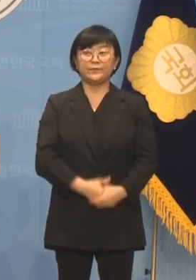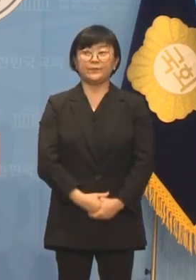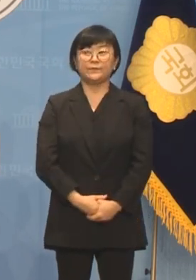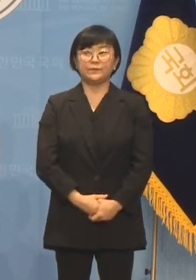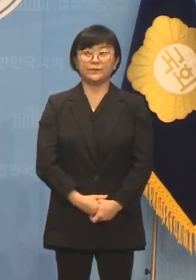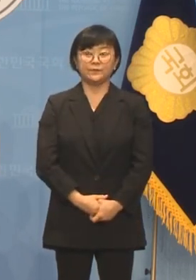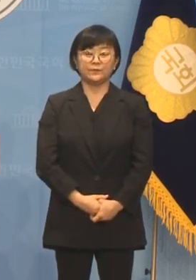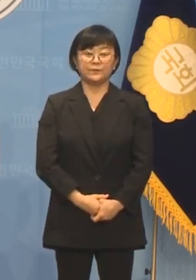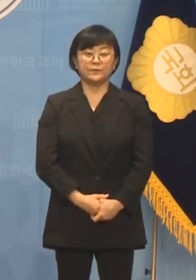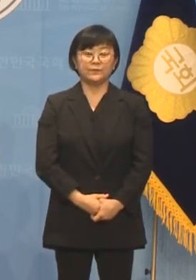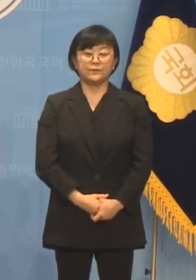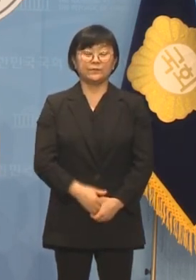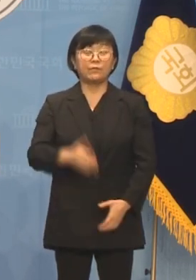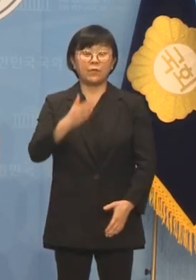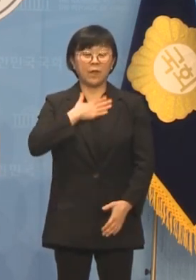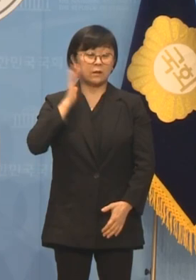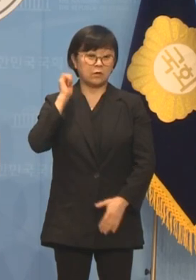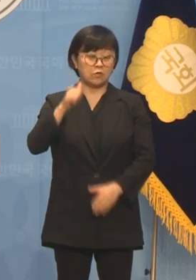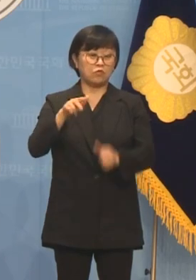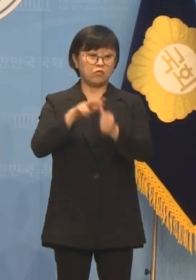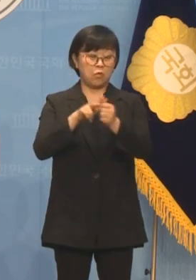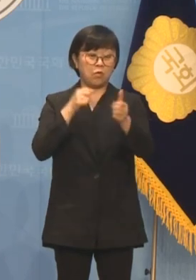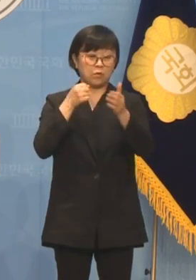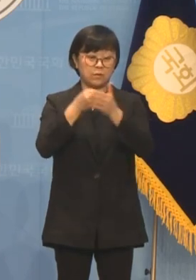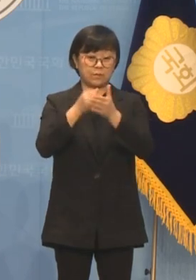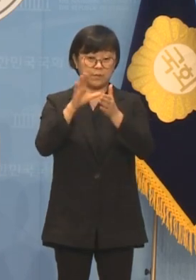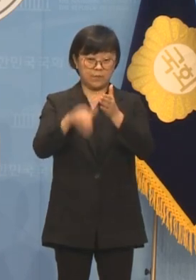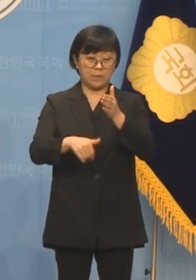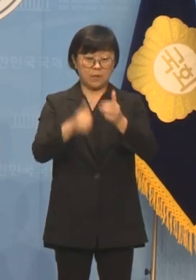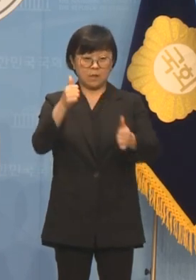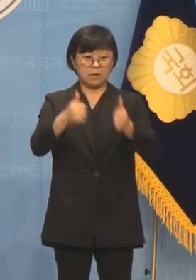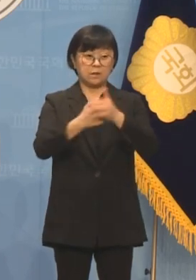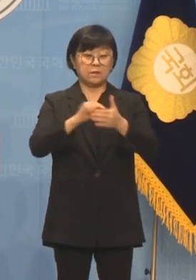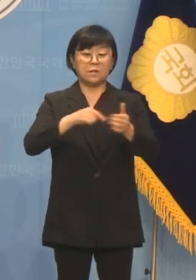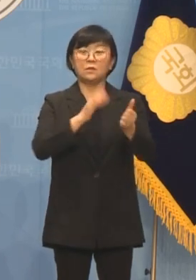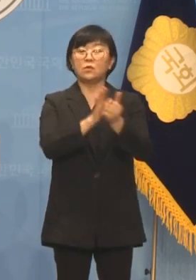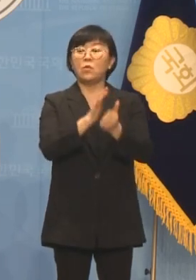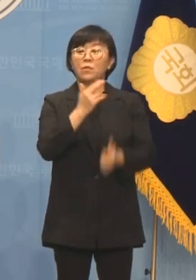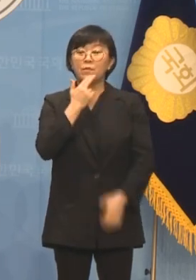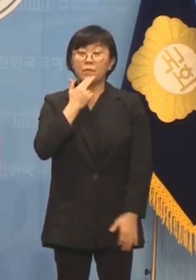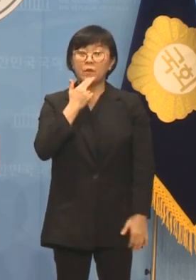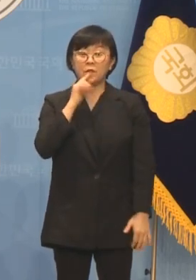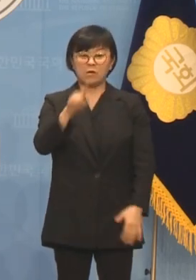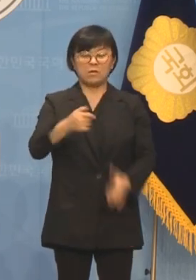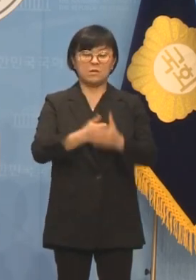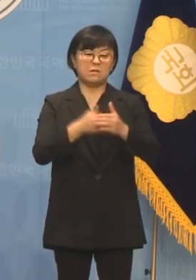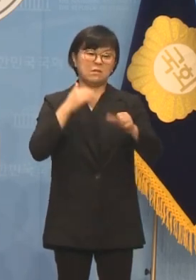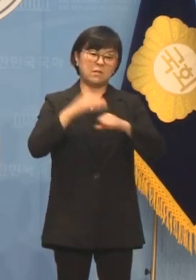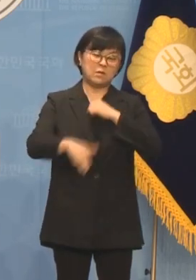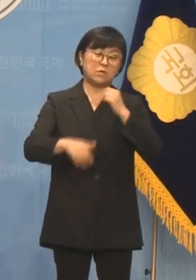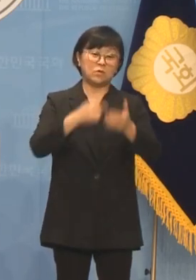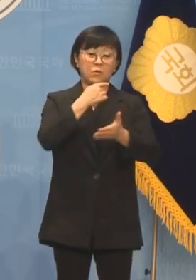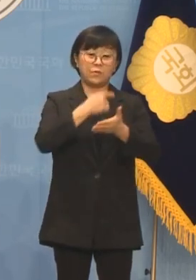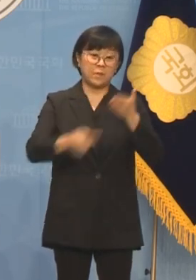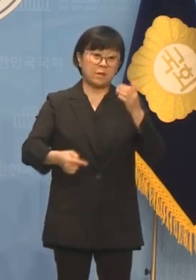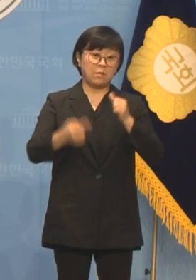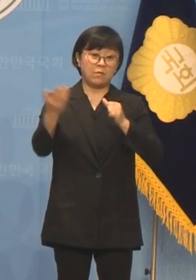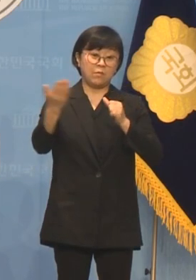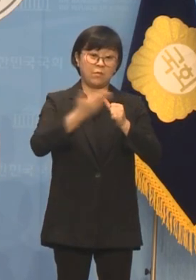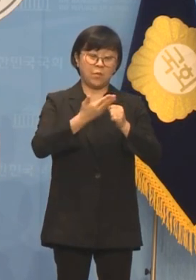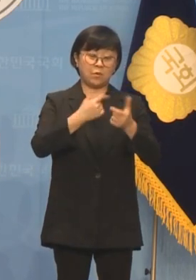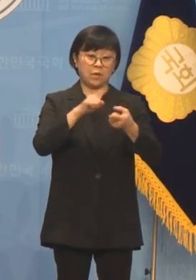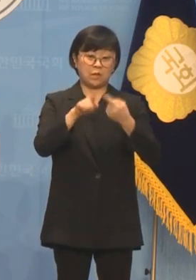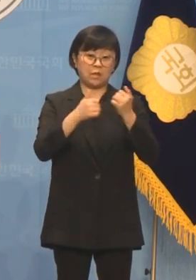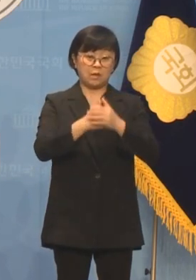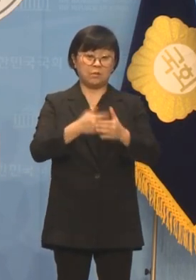없습니다 유행이 대선 후보를 정하는 경선에서 자신을 돕지 않았다고 이렇게 처절한 피해 복수를 하는 것이 민주당